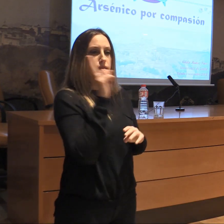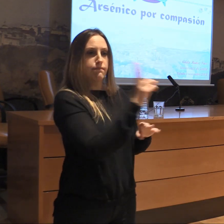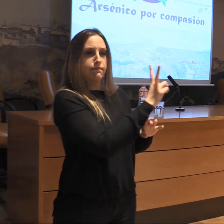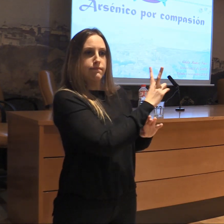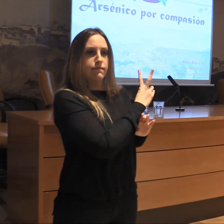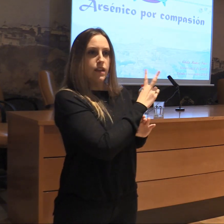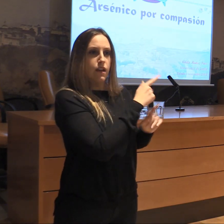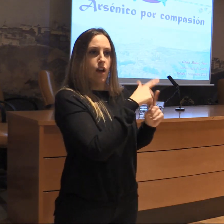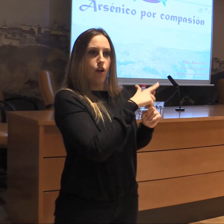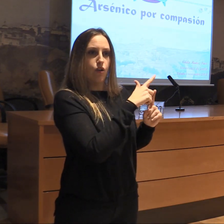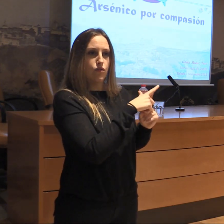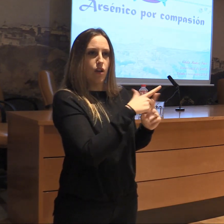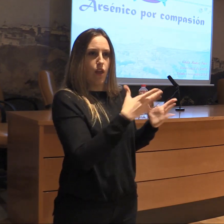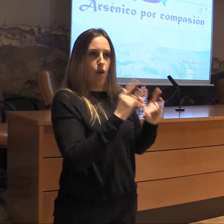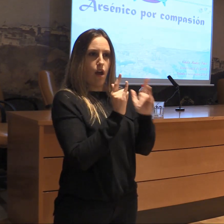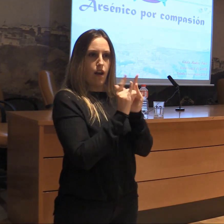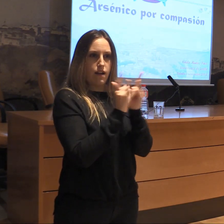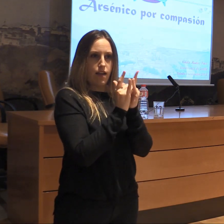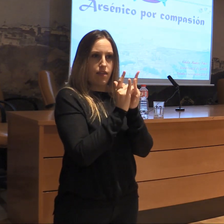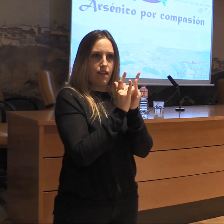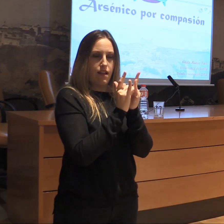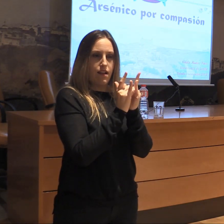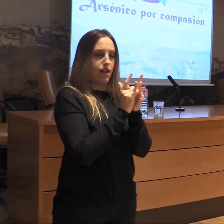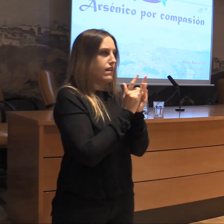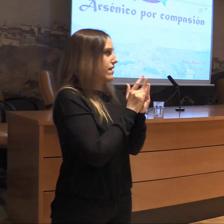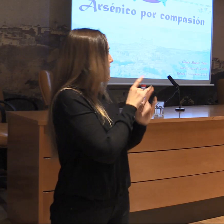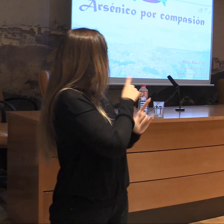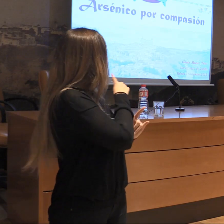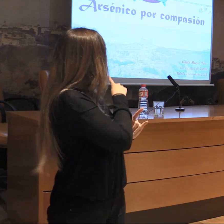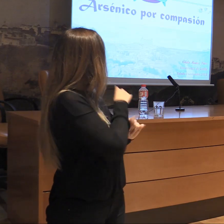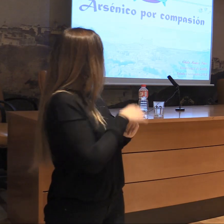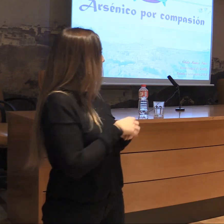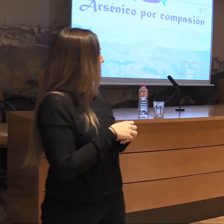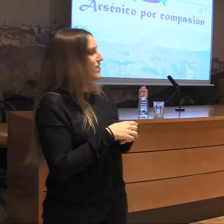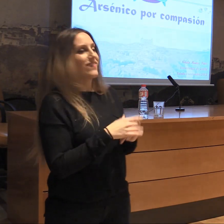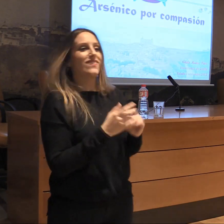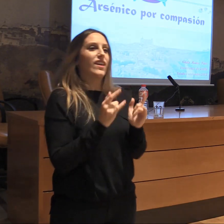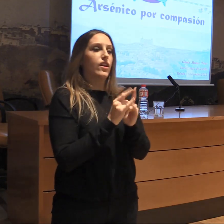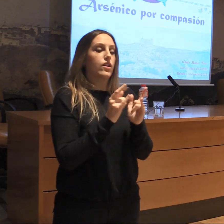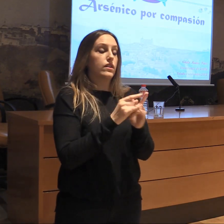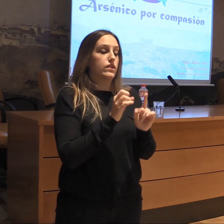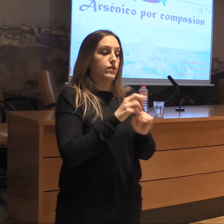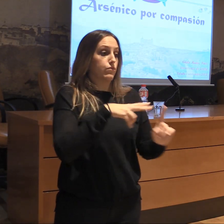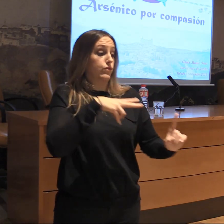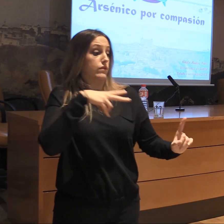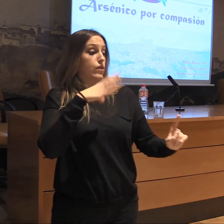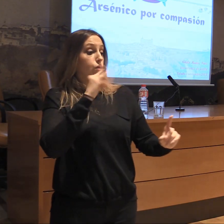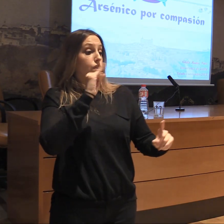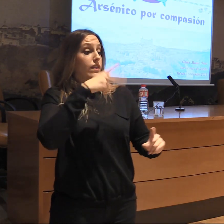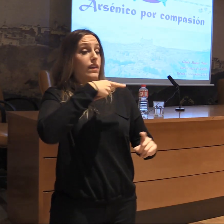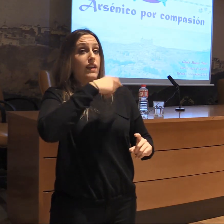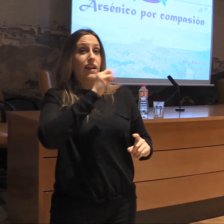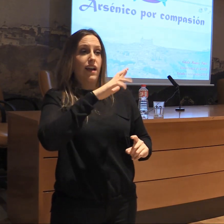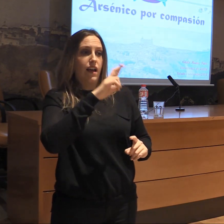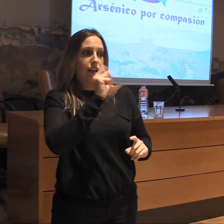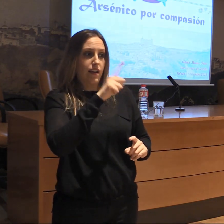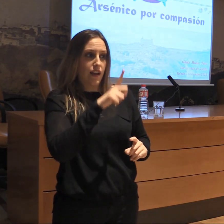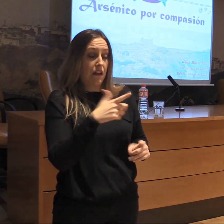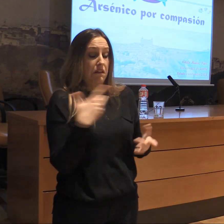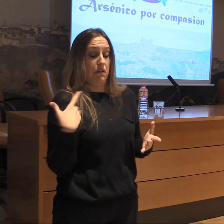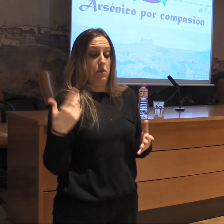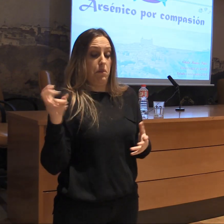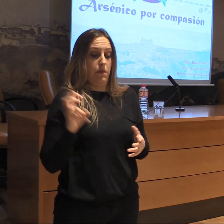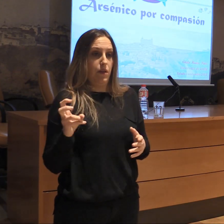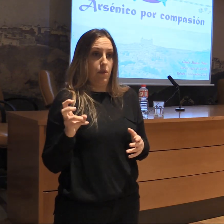de Toledo, con el Alcázar, que esto está tomado desde un cigarral donde estuve